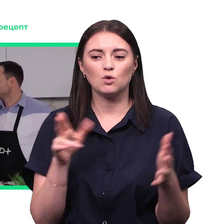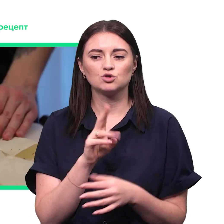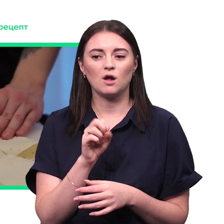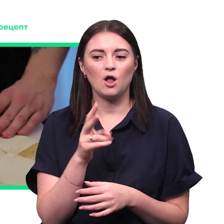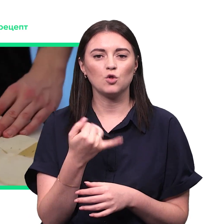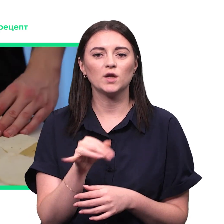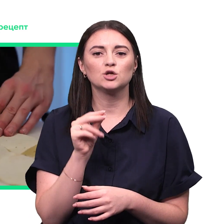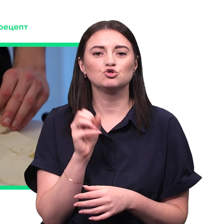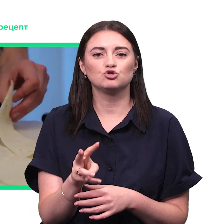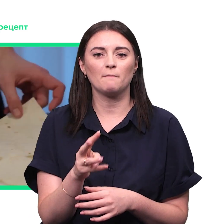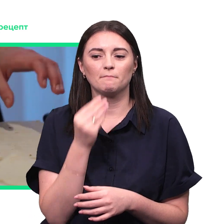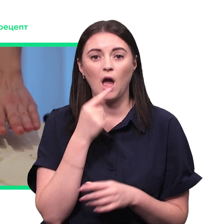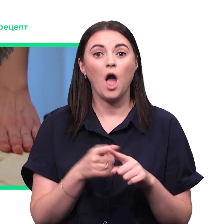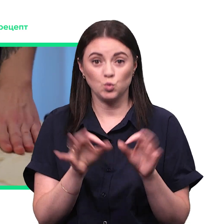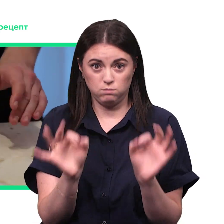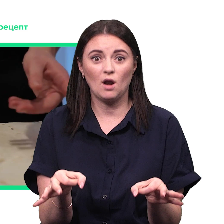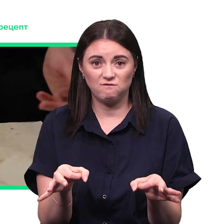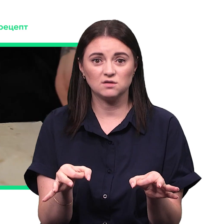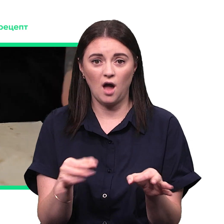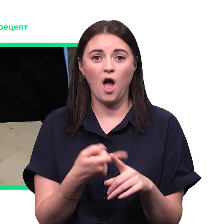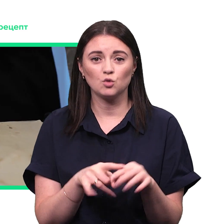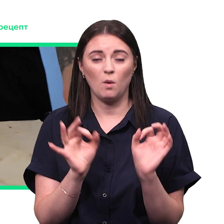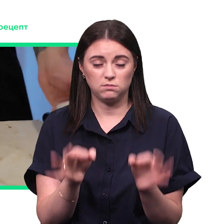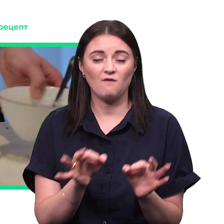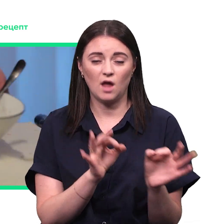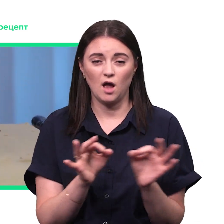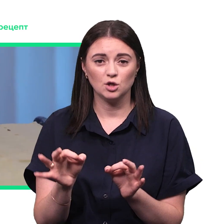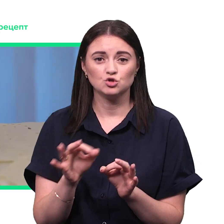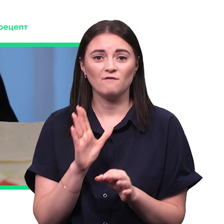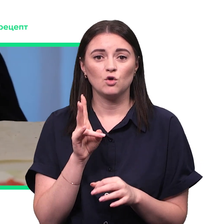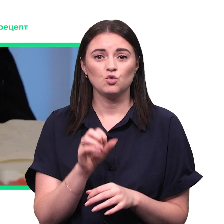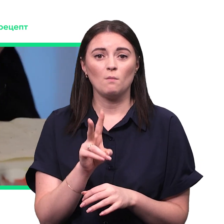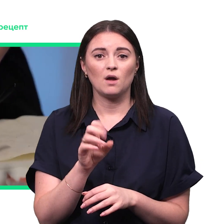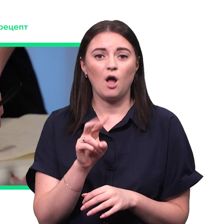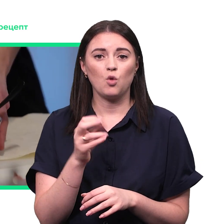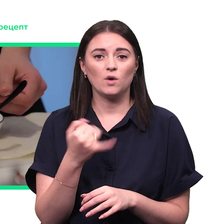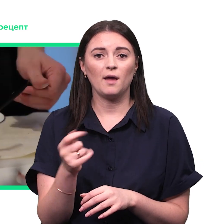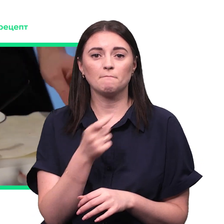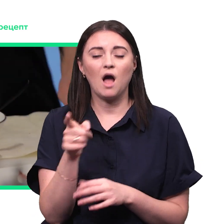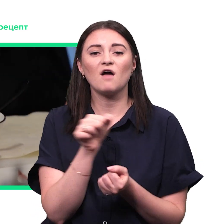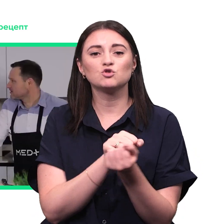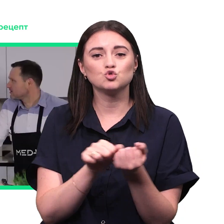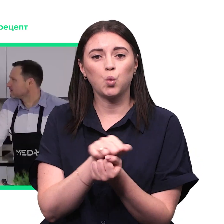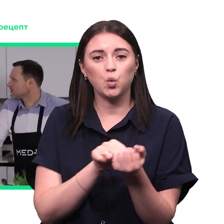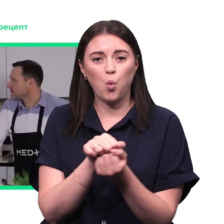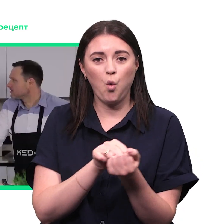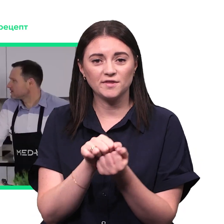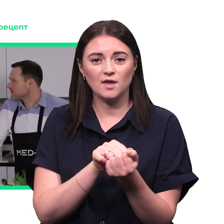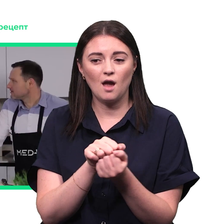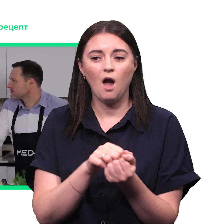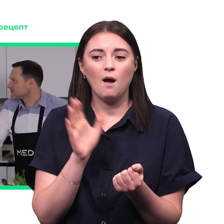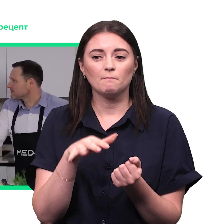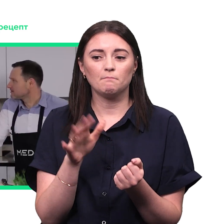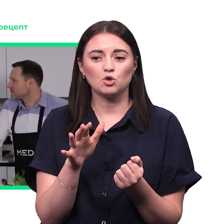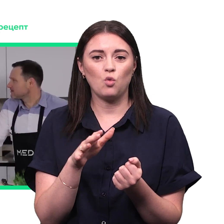потребляет. Это правда. Это правда? Это правда, конечно. Потому что в нем калорий мало, а вы жуете его. Да, потом в нем